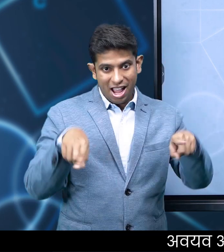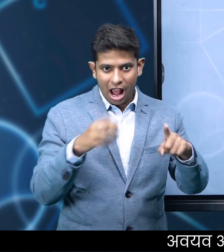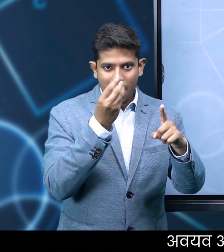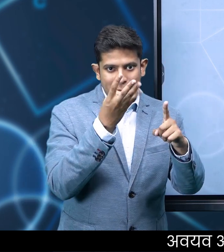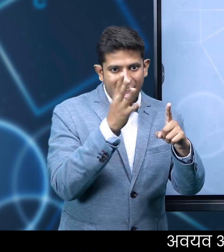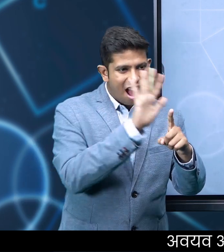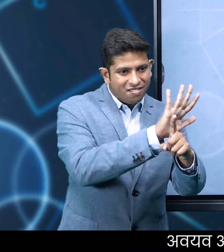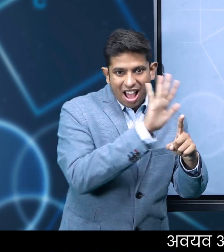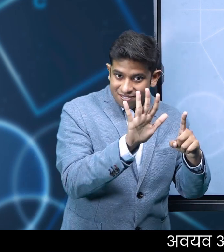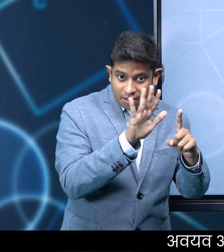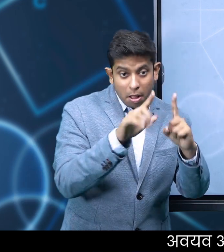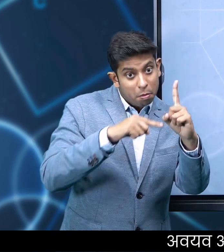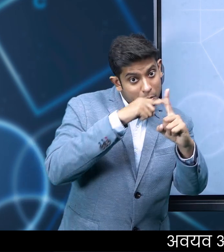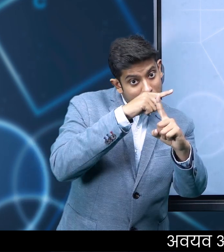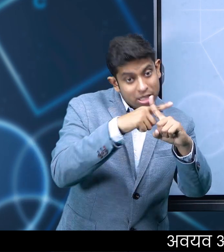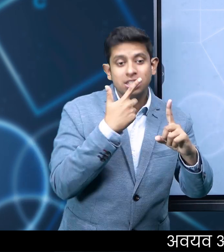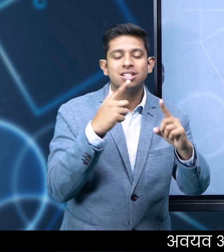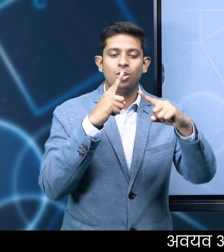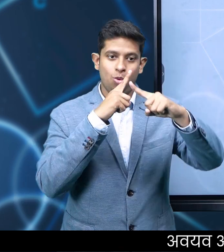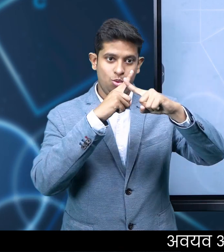अवयव आणि गुणाकार कसे शोधायचे?